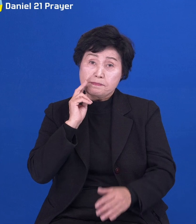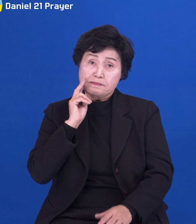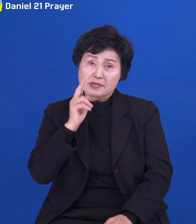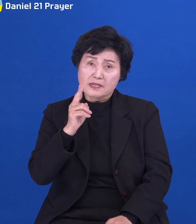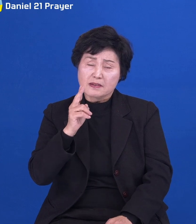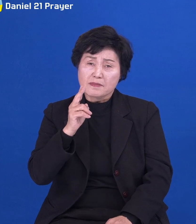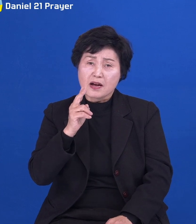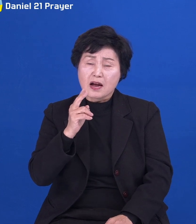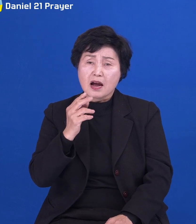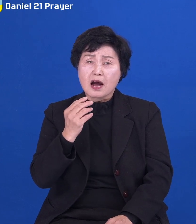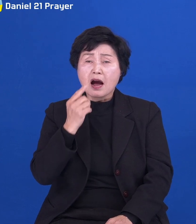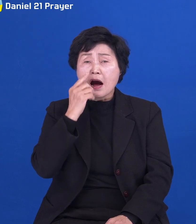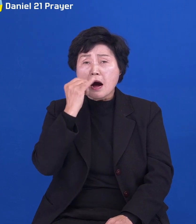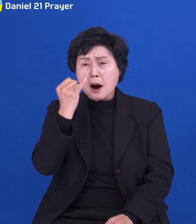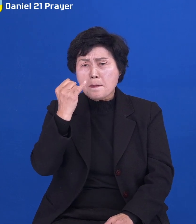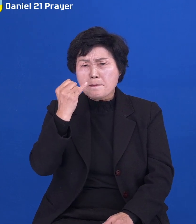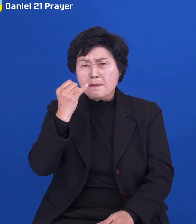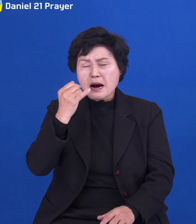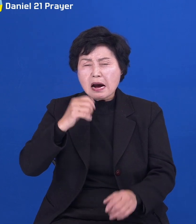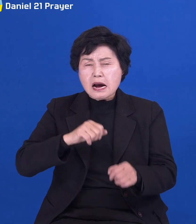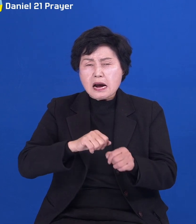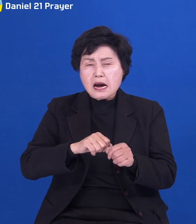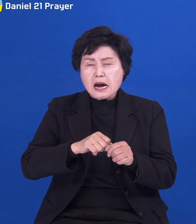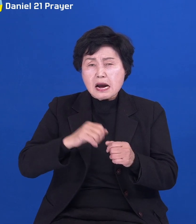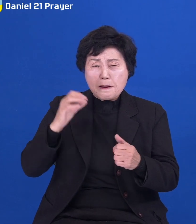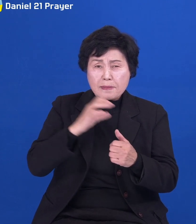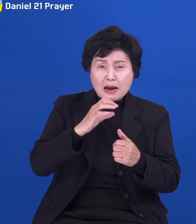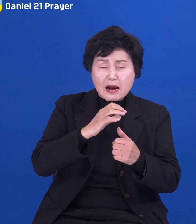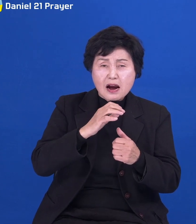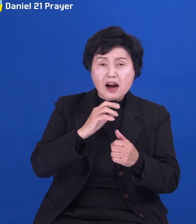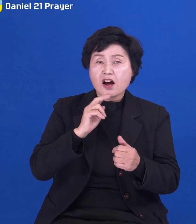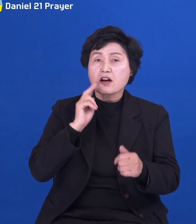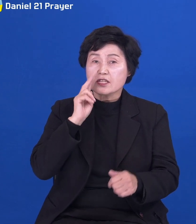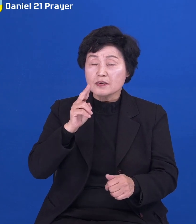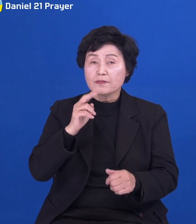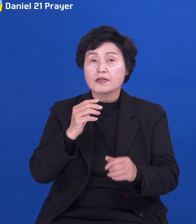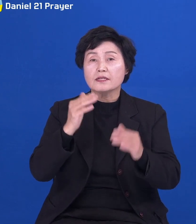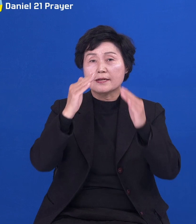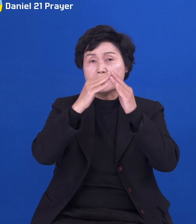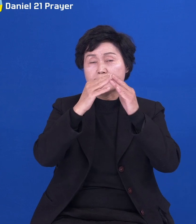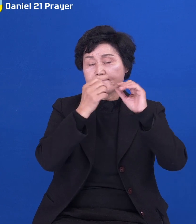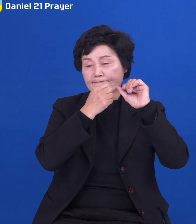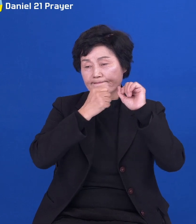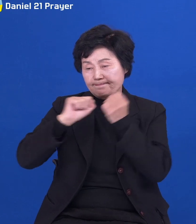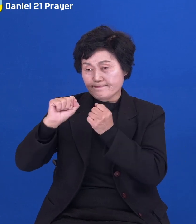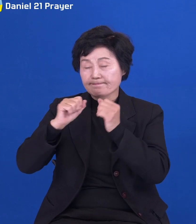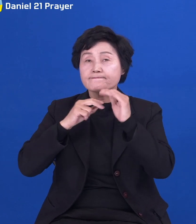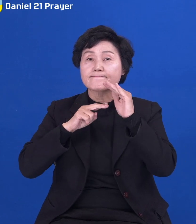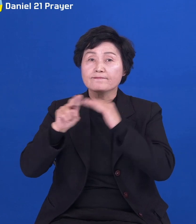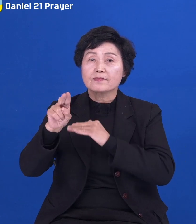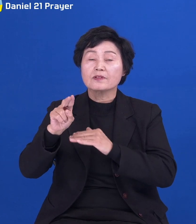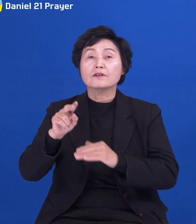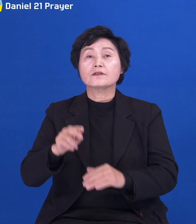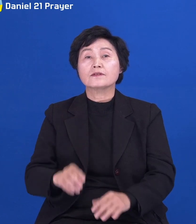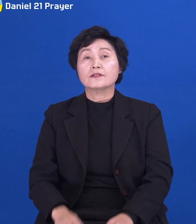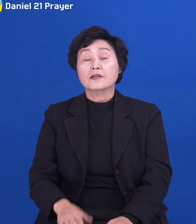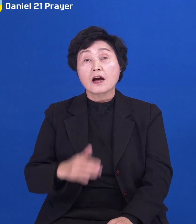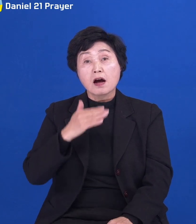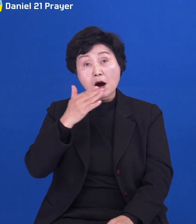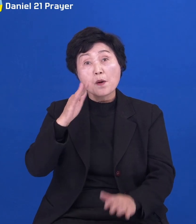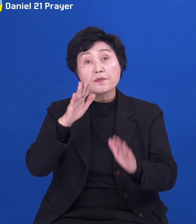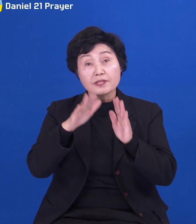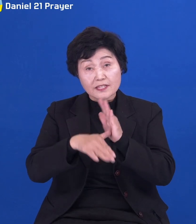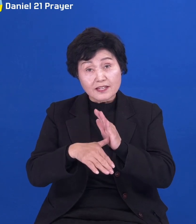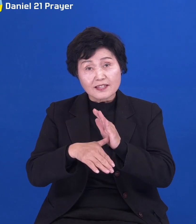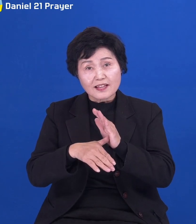압박이 너무 심해지면서 저는 집을 뛰쳐나오게 되었어요. 9살 되던 해에 저는 집을 뛰쳐나왔고 그때부터 기차를